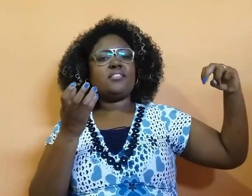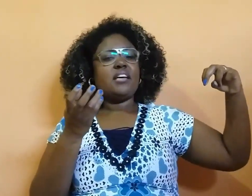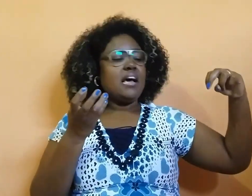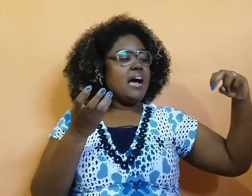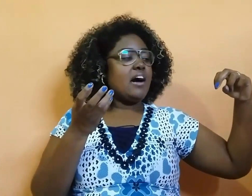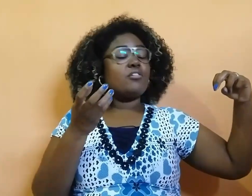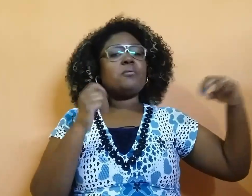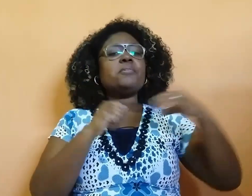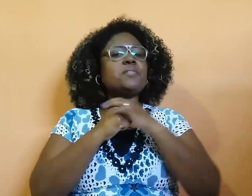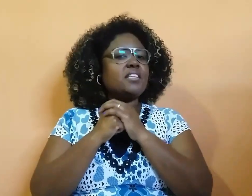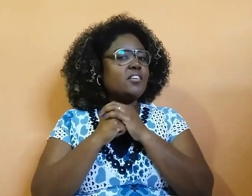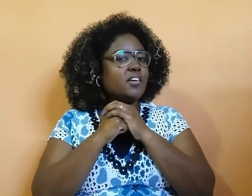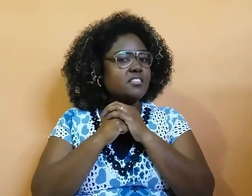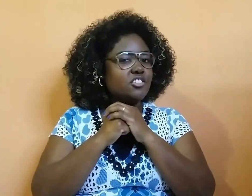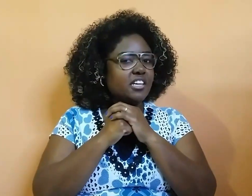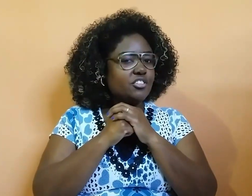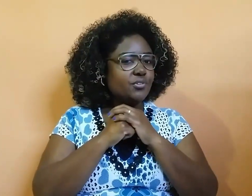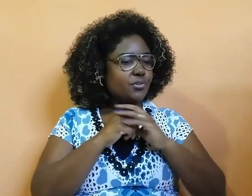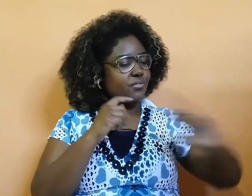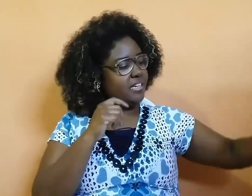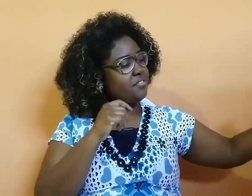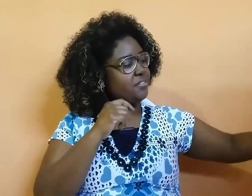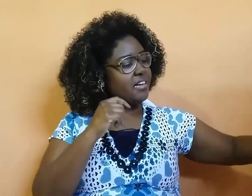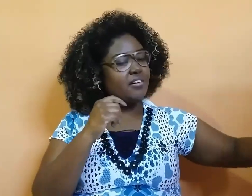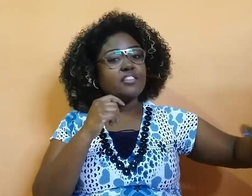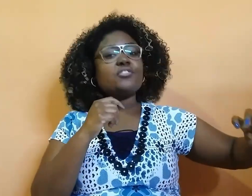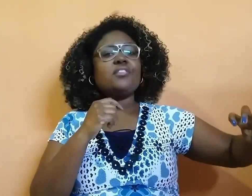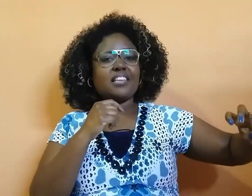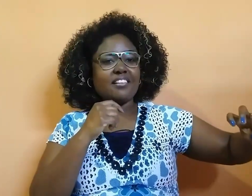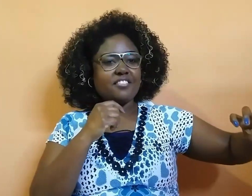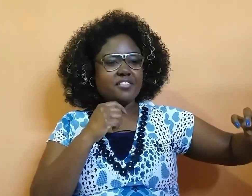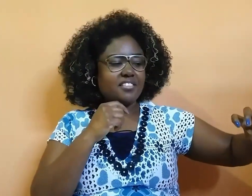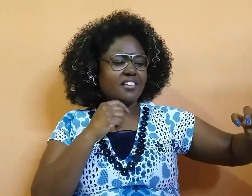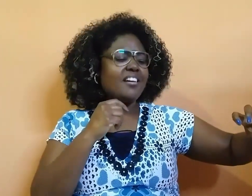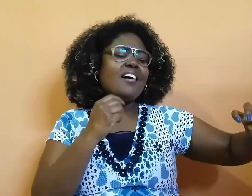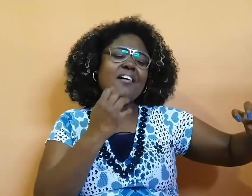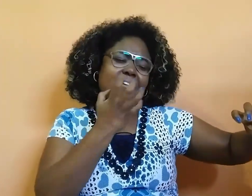agora é uma pessoa que gosta de cachorro ta aki no naval cachorro só poder